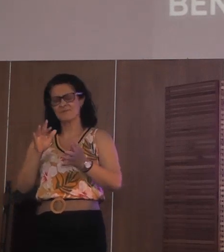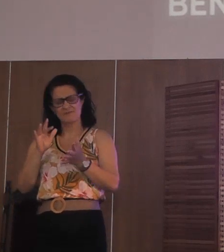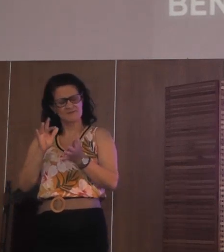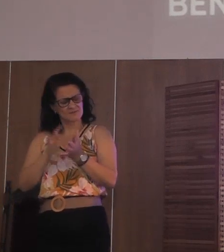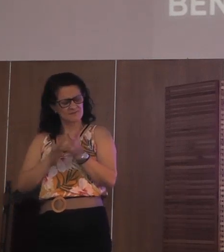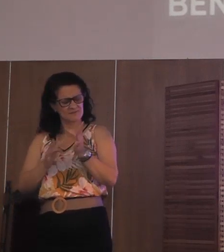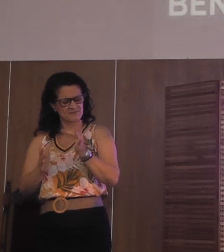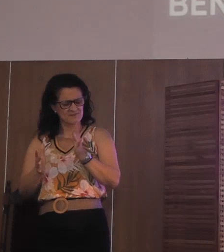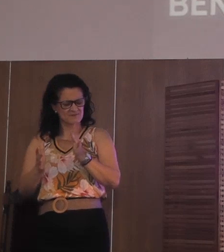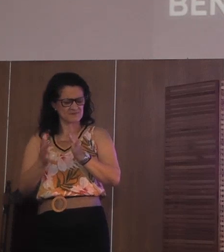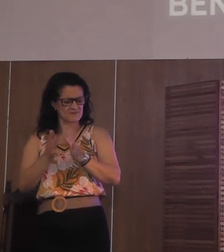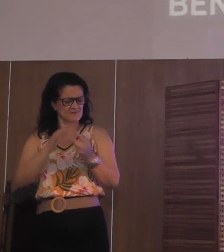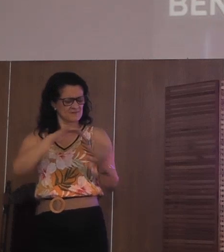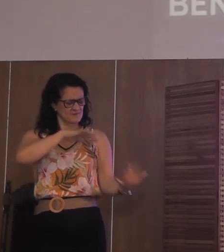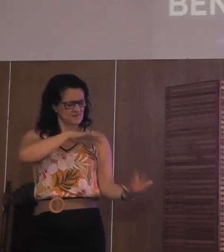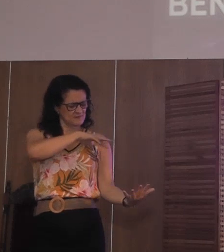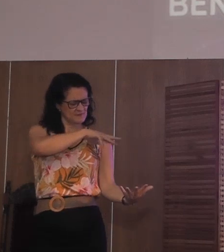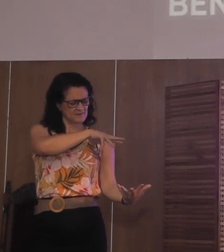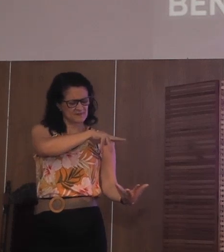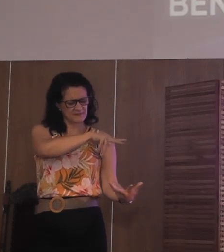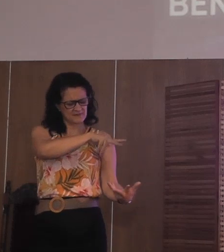Jesus, bendito,